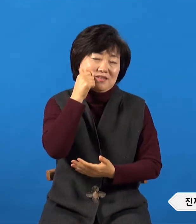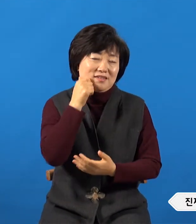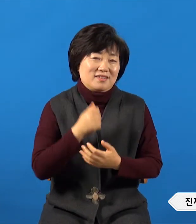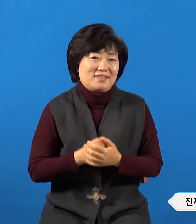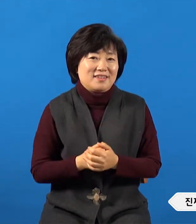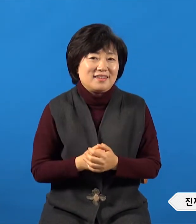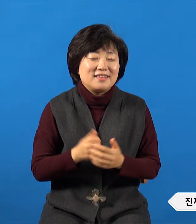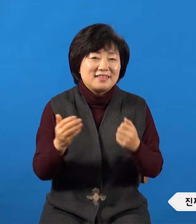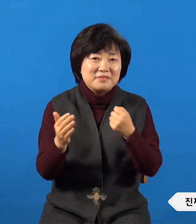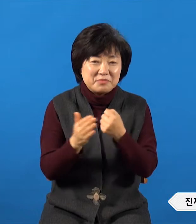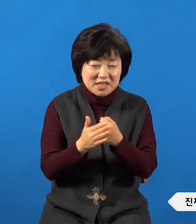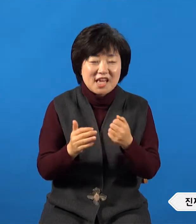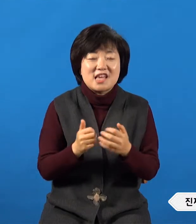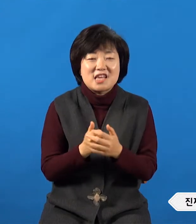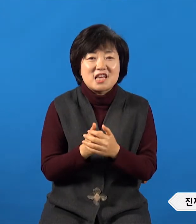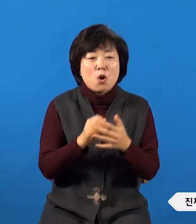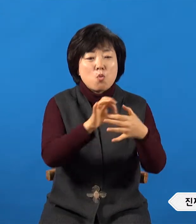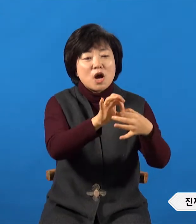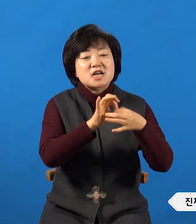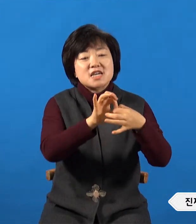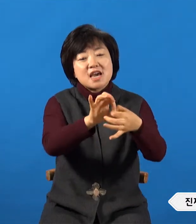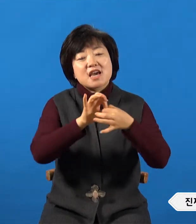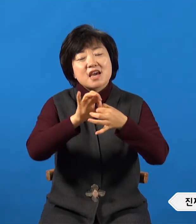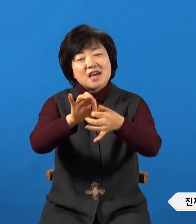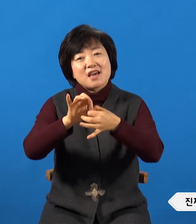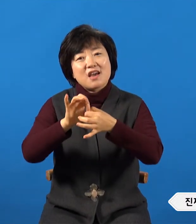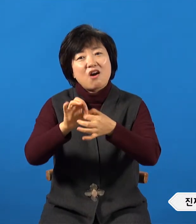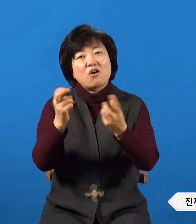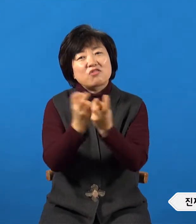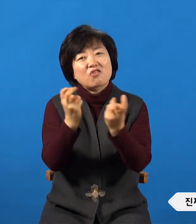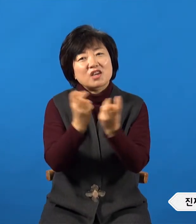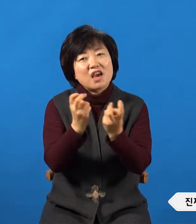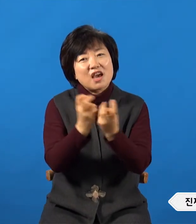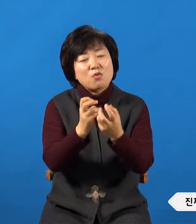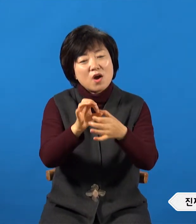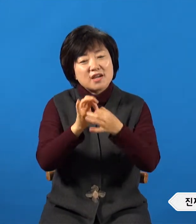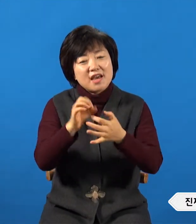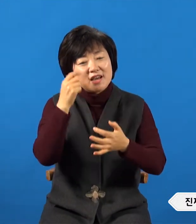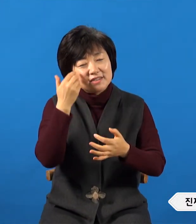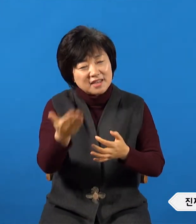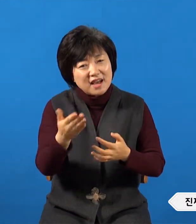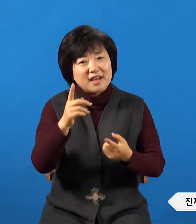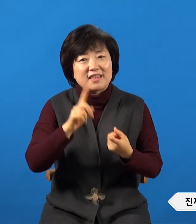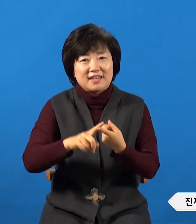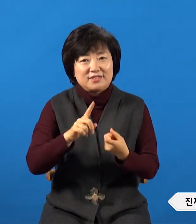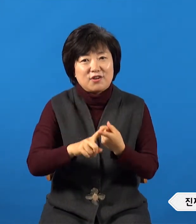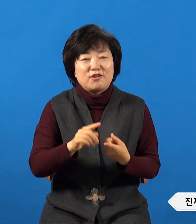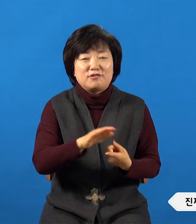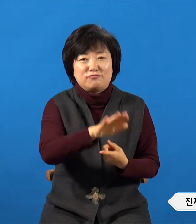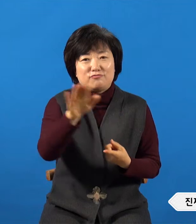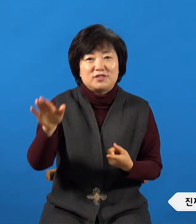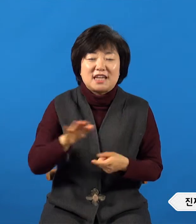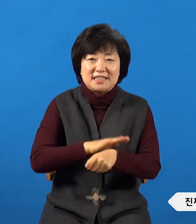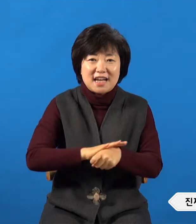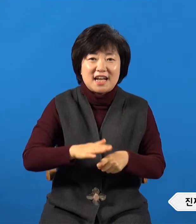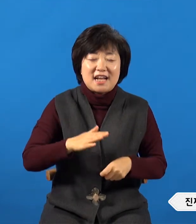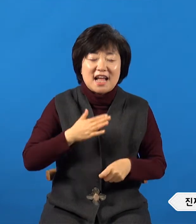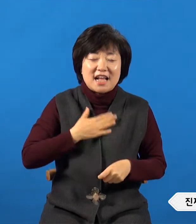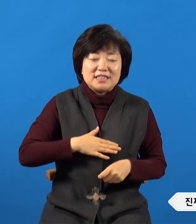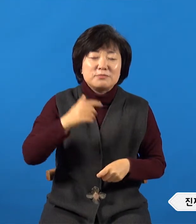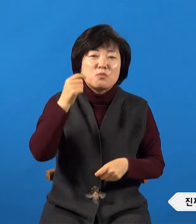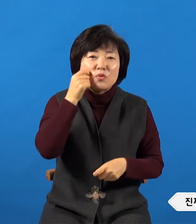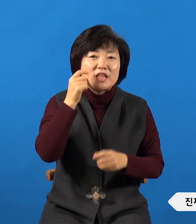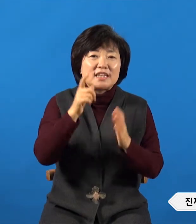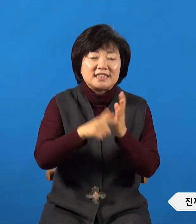관계 가운데 나오는 부분에 대해서 어떤 관계를 어떻게 해야 하는가, 이 부분에 대하여 우리가 잘